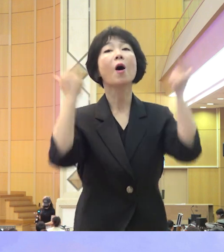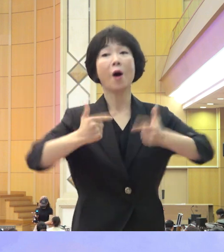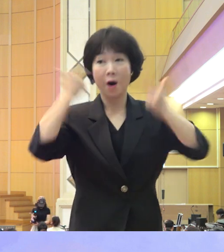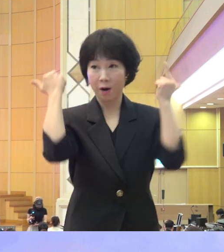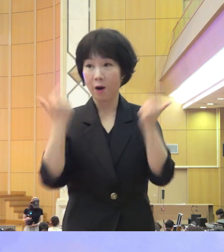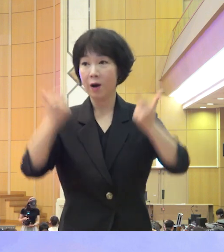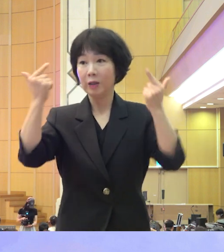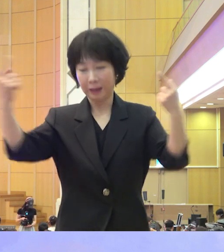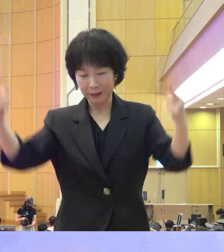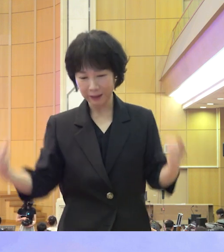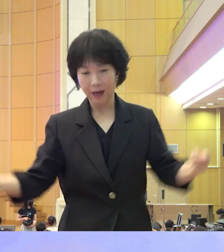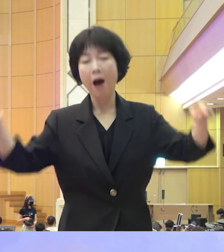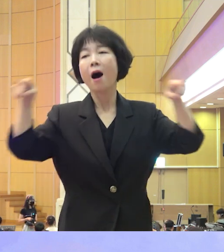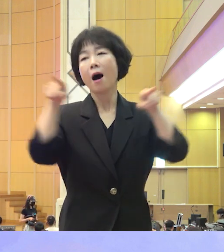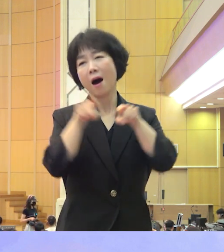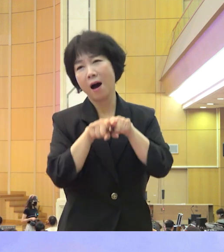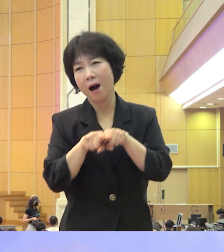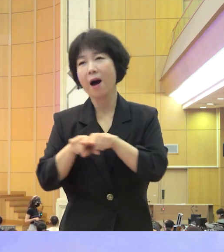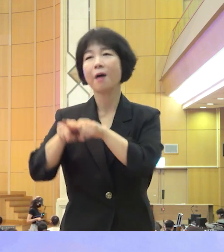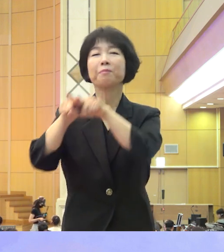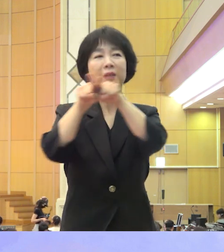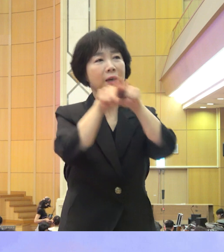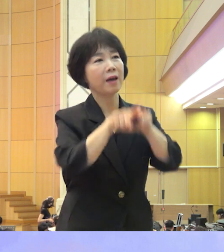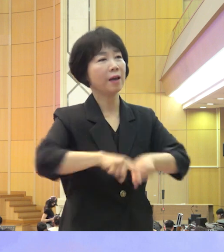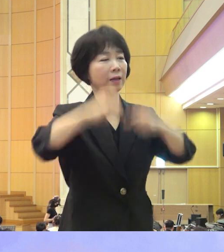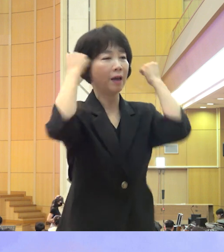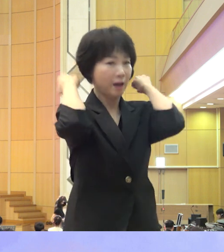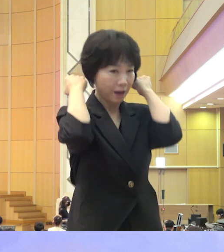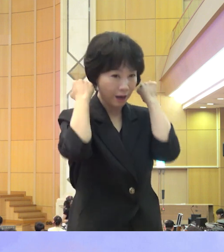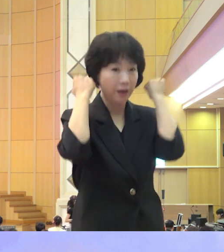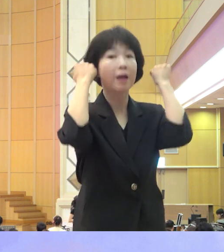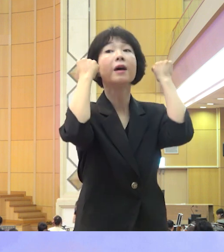자비하셔서 늘 함께